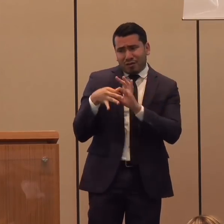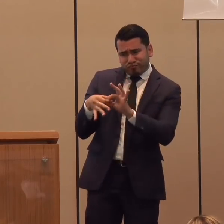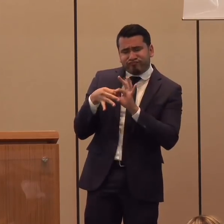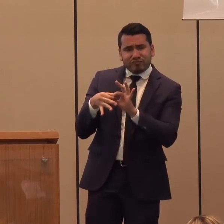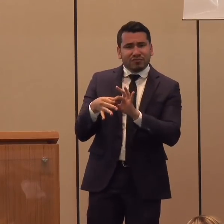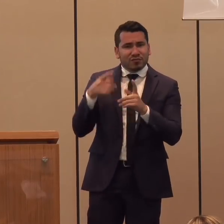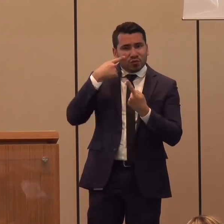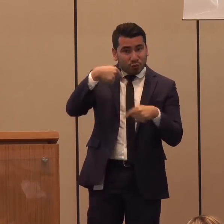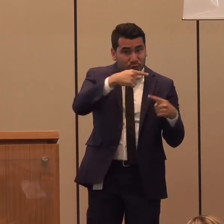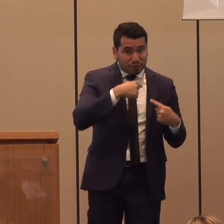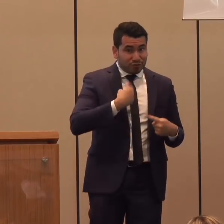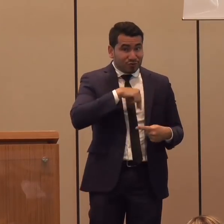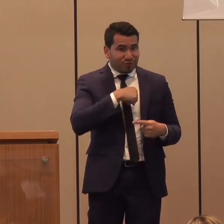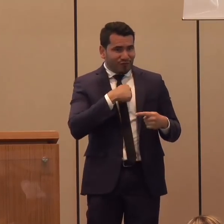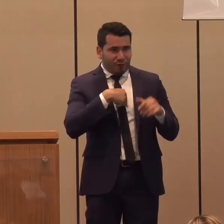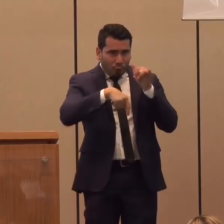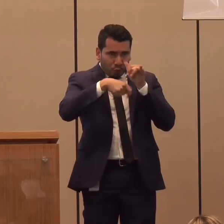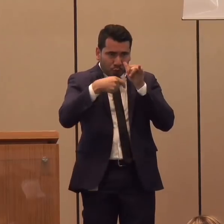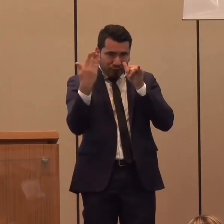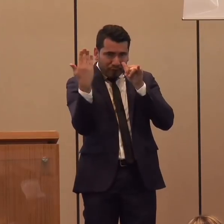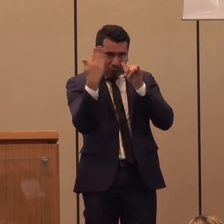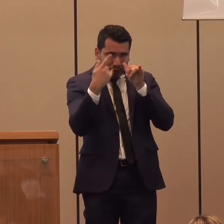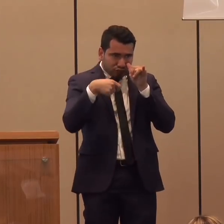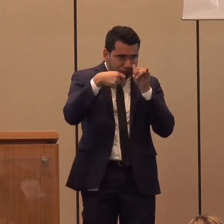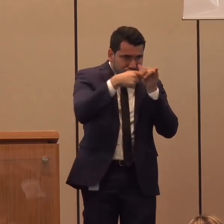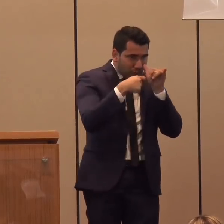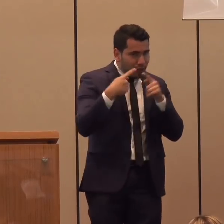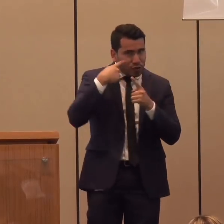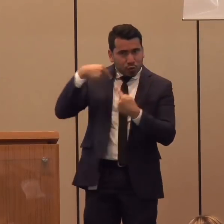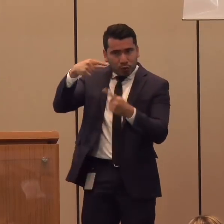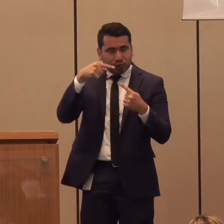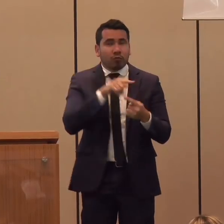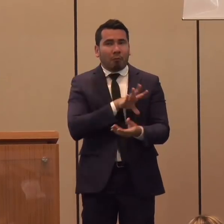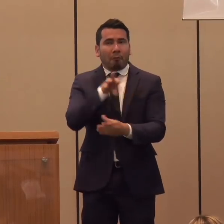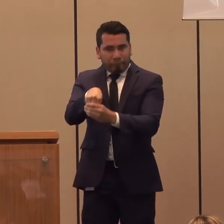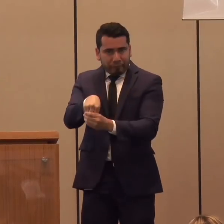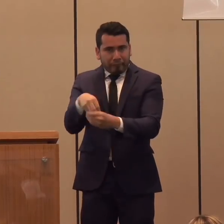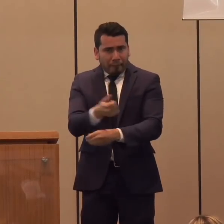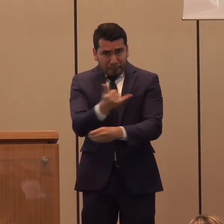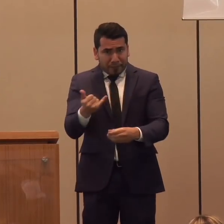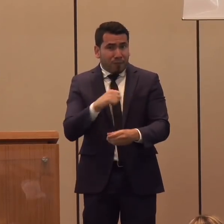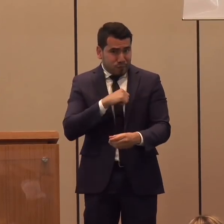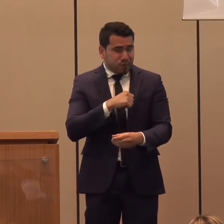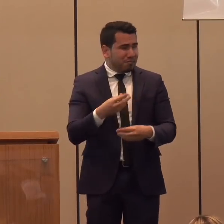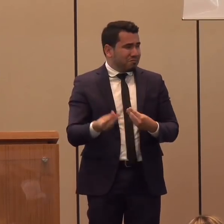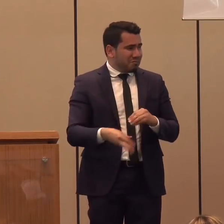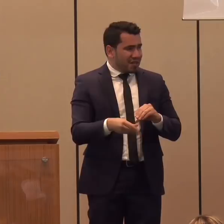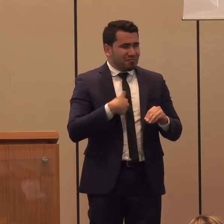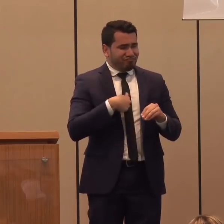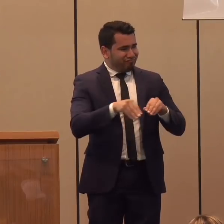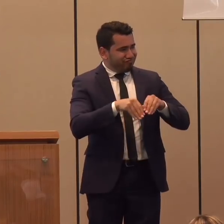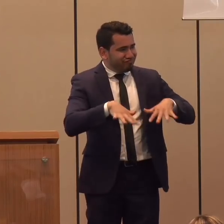cuando se va a firmar una película del turismo es casi un estorbo si tenemos una cantidad de locaciones un